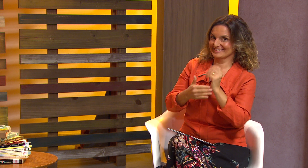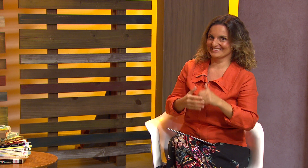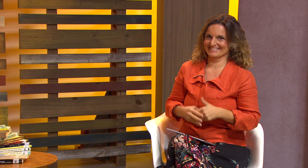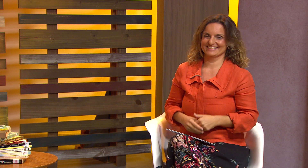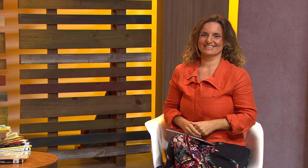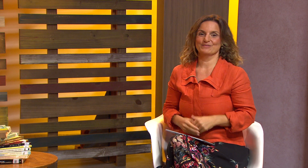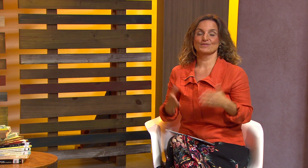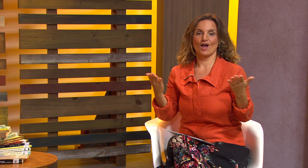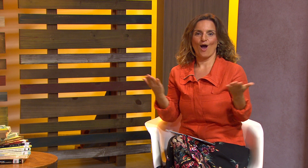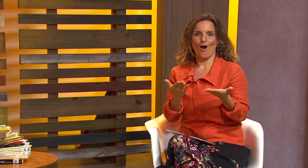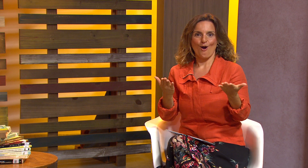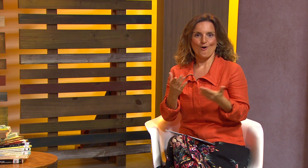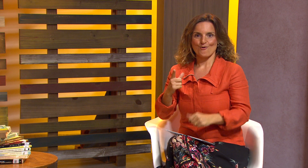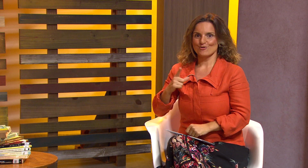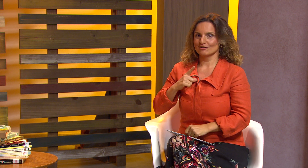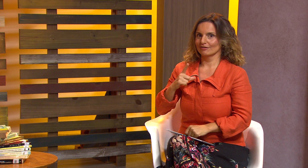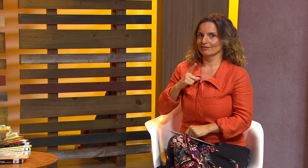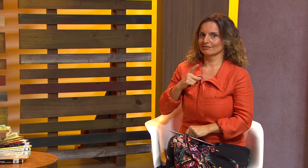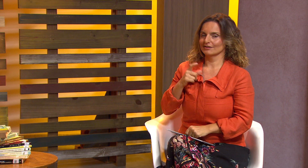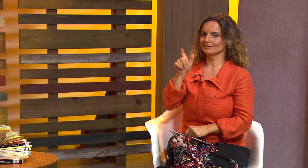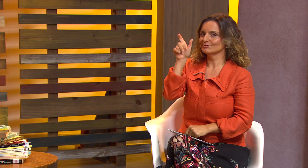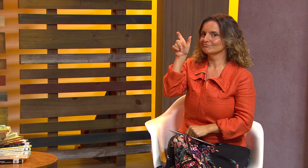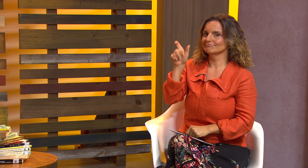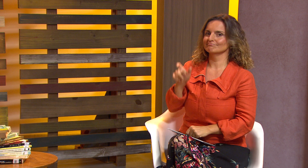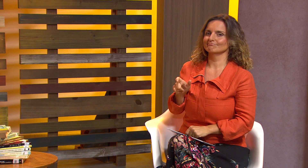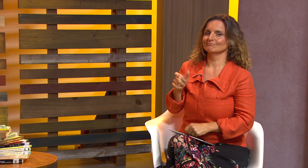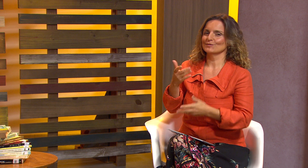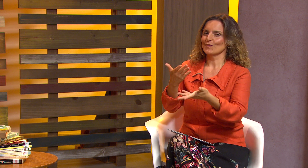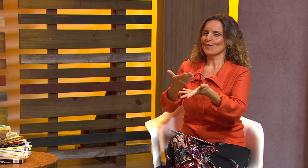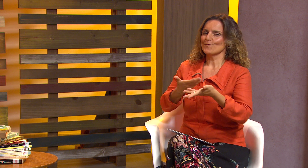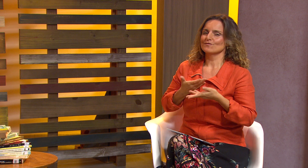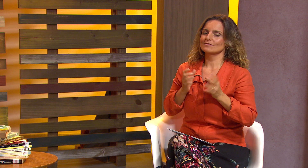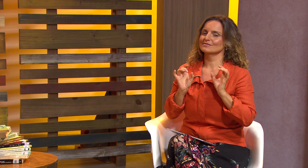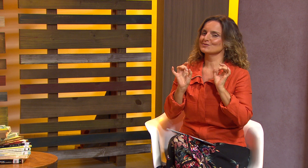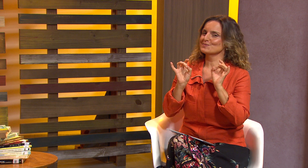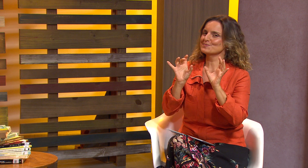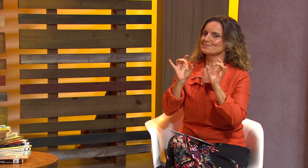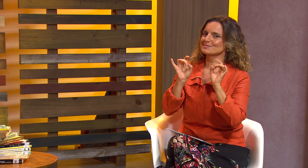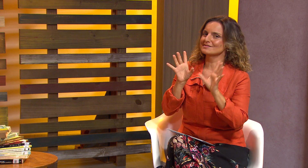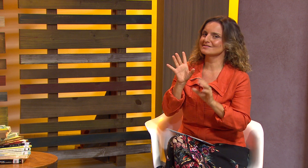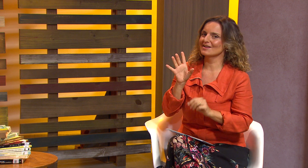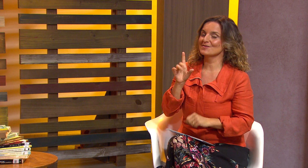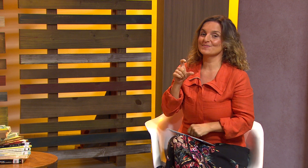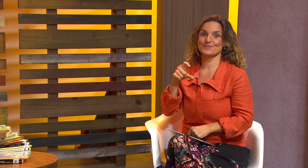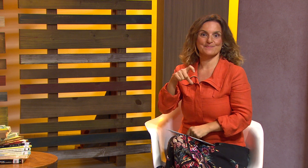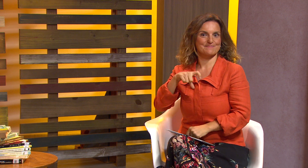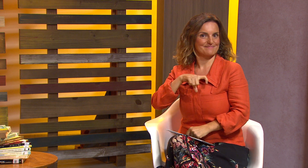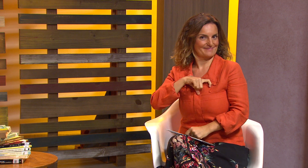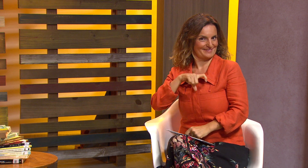Hoje temos um convidado especial, o Matheus Oliveira,